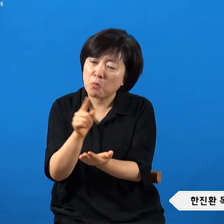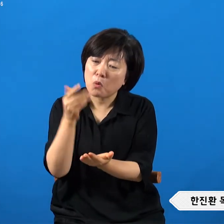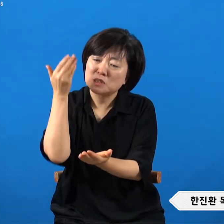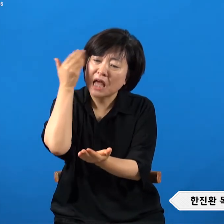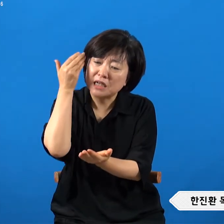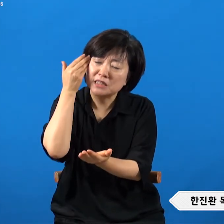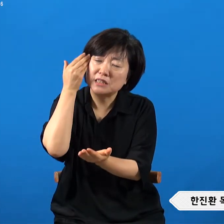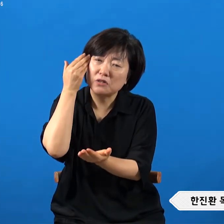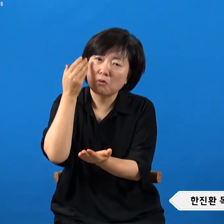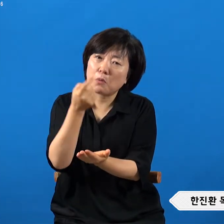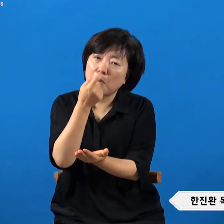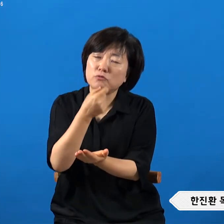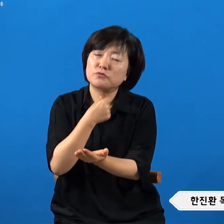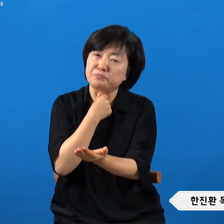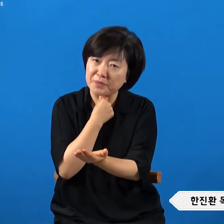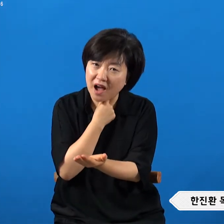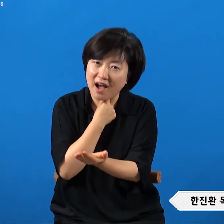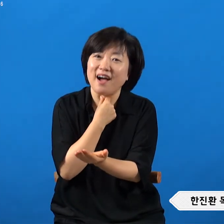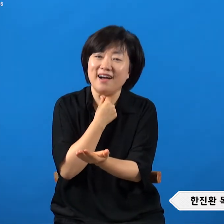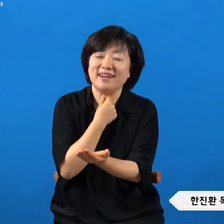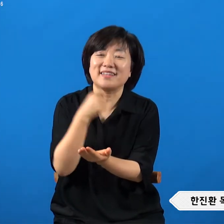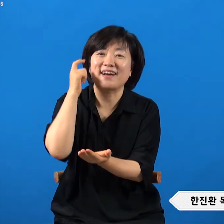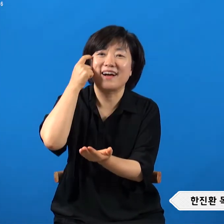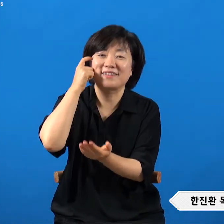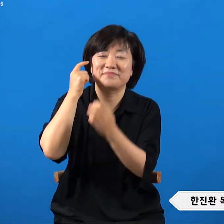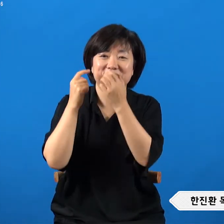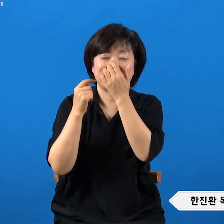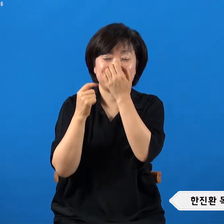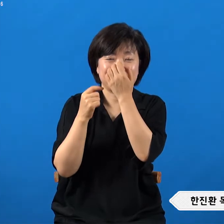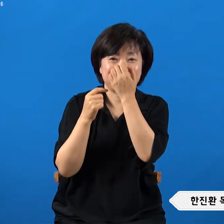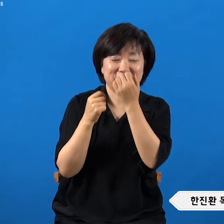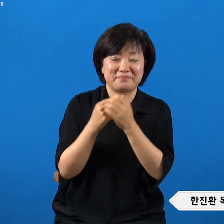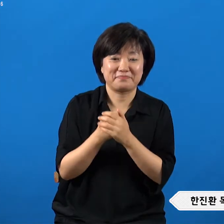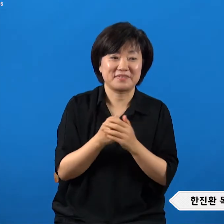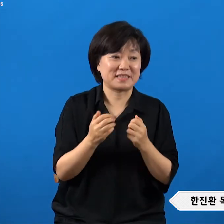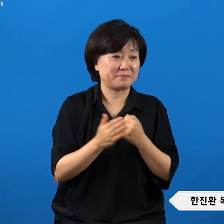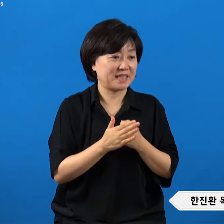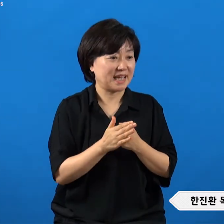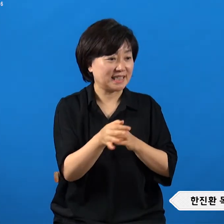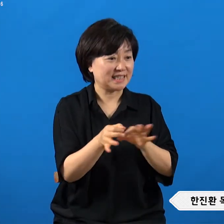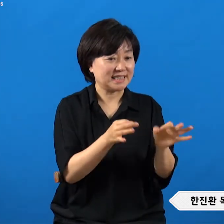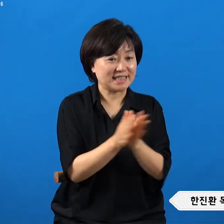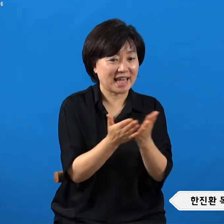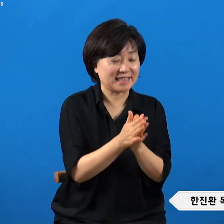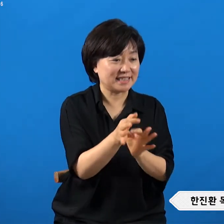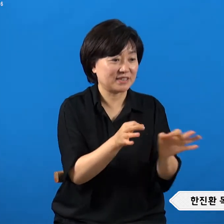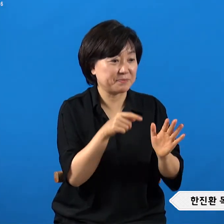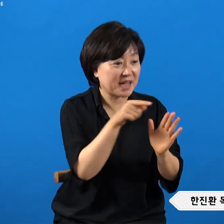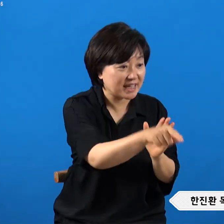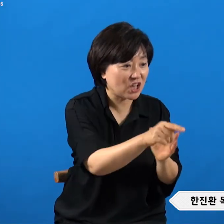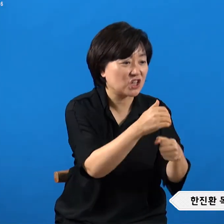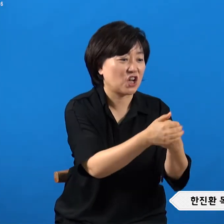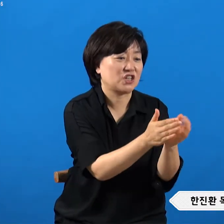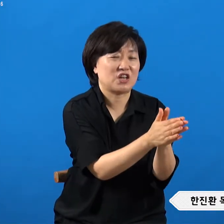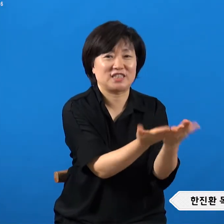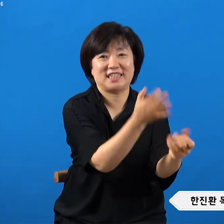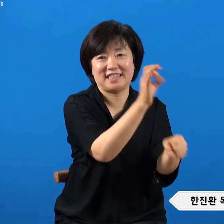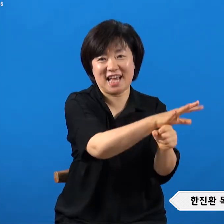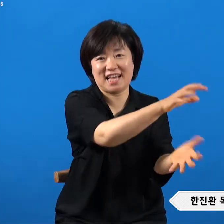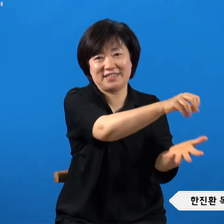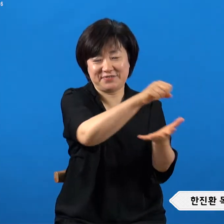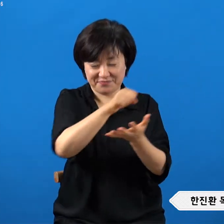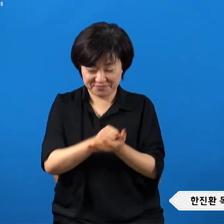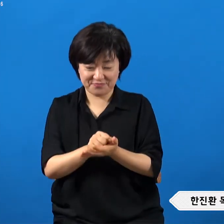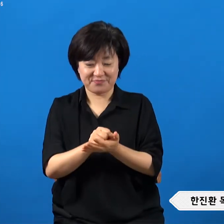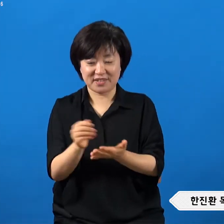정도는 상식적으로라도 알아야 돼 하는 생각이 들더랍니다. 그래서 서점에 가서 성경책을 사서